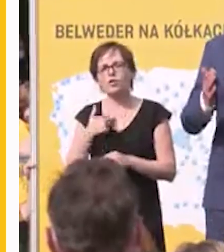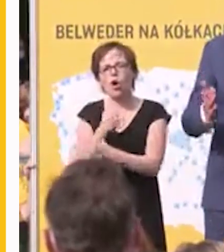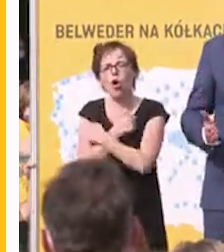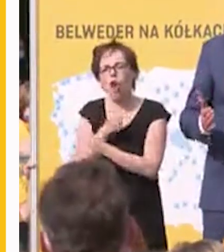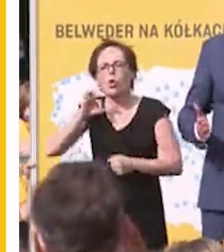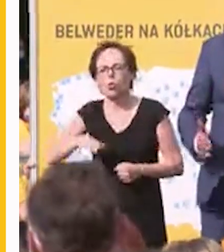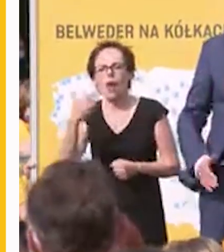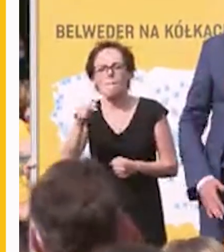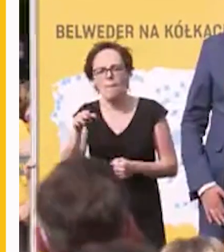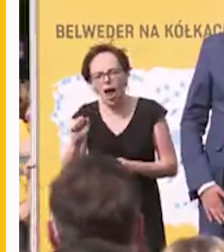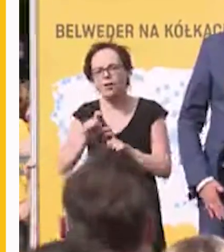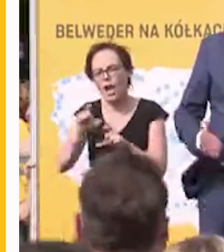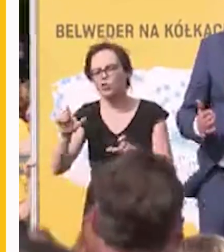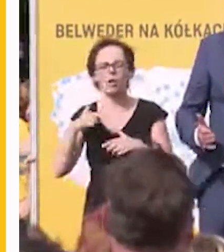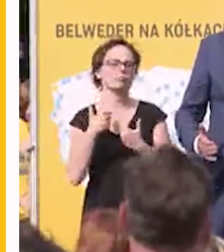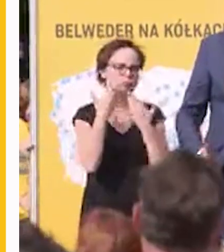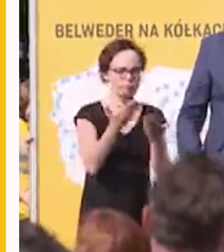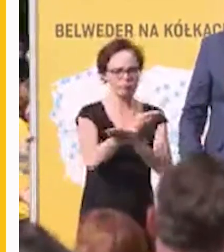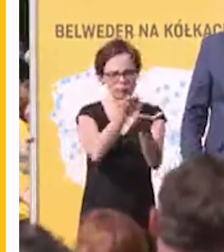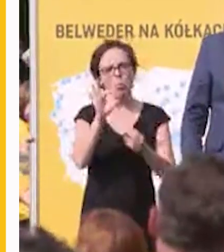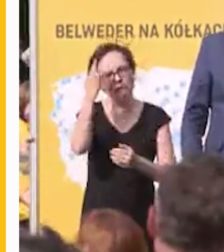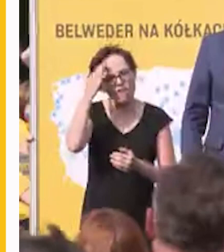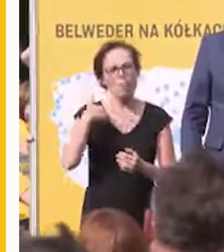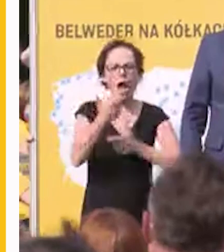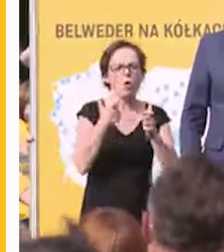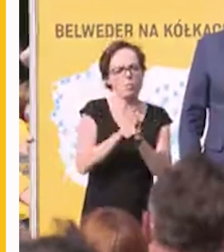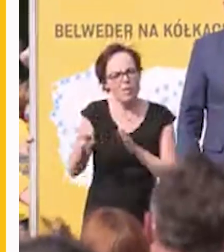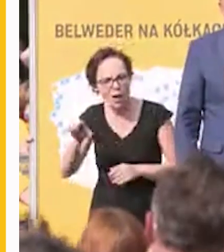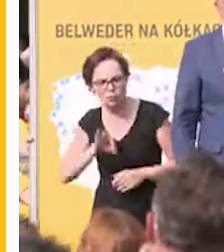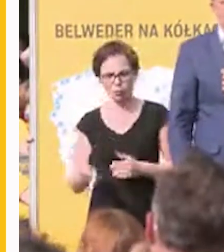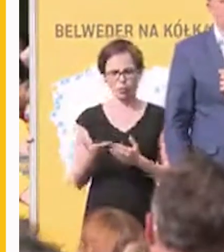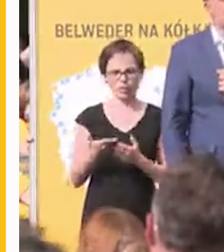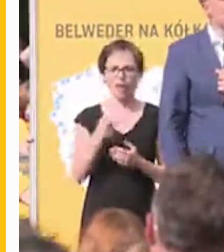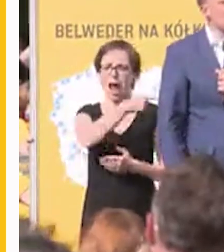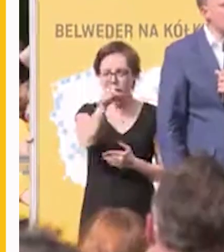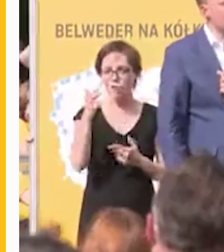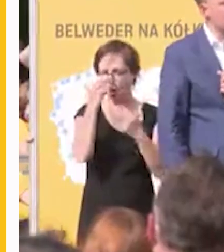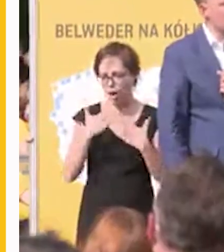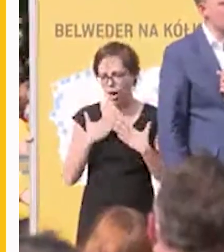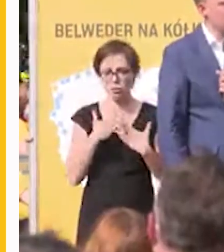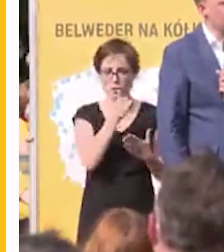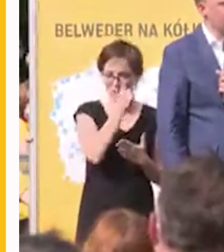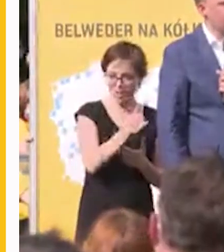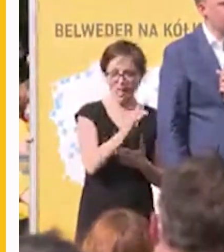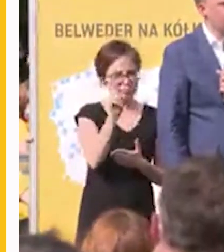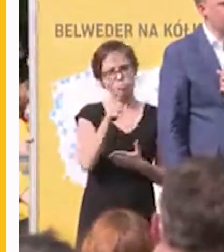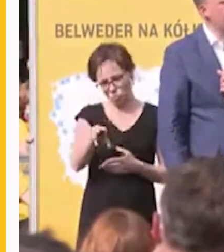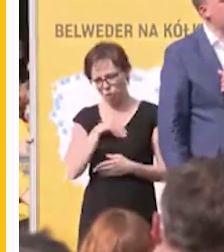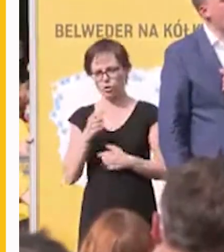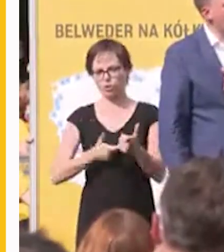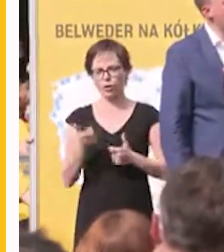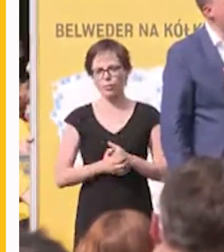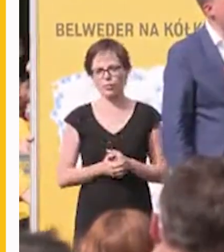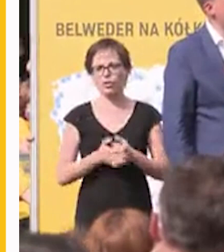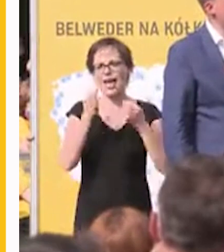Bo wiedzieliśmy, że warto, że robimy to dla niej. Pokazaliście mi, że niemożliwe jest możliwe.